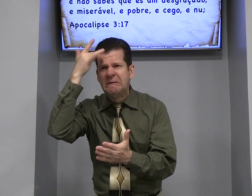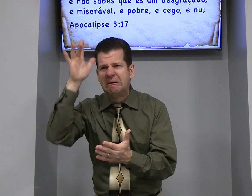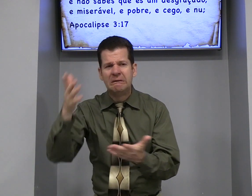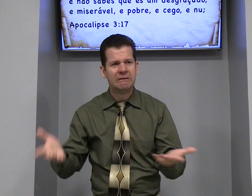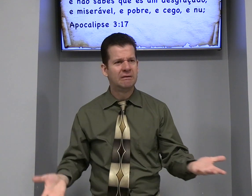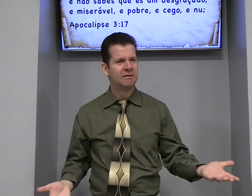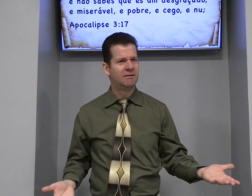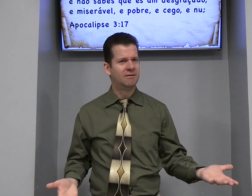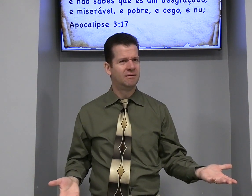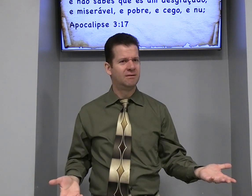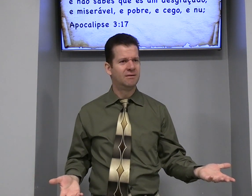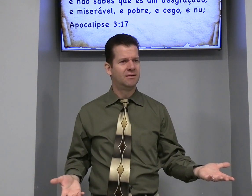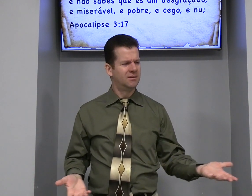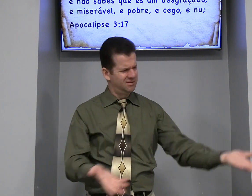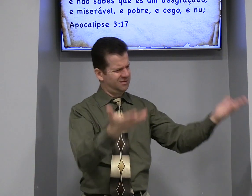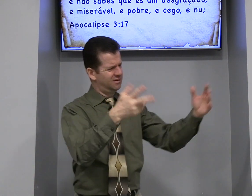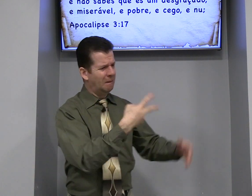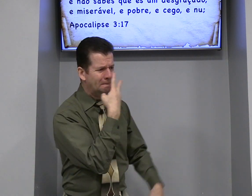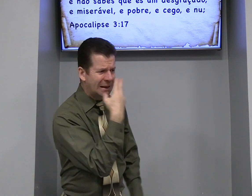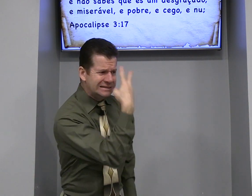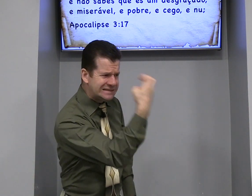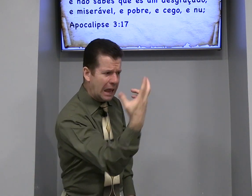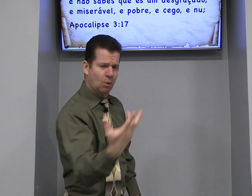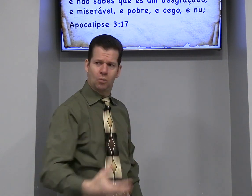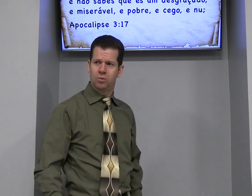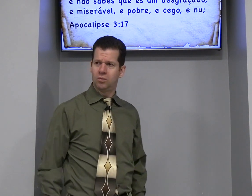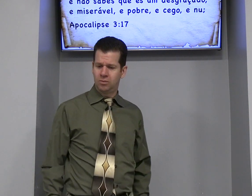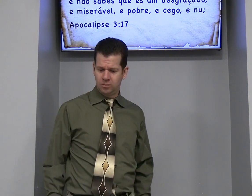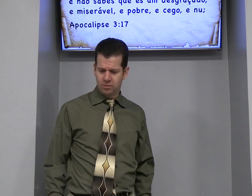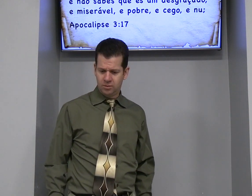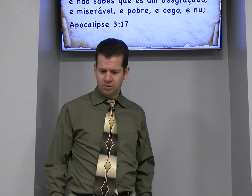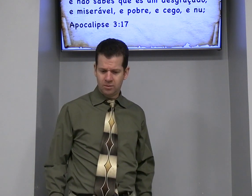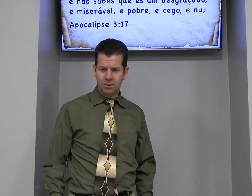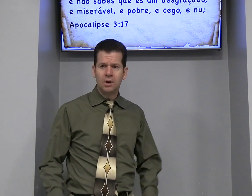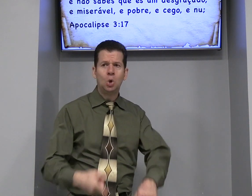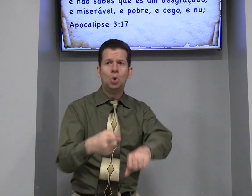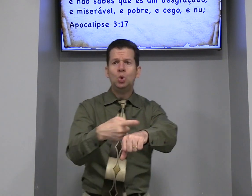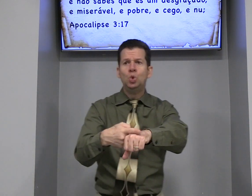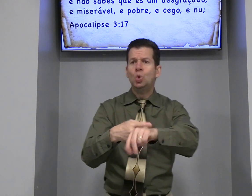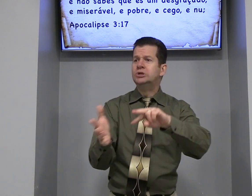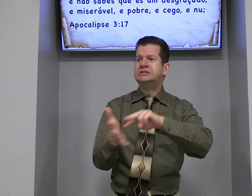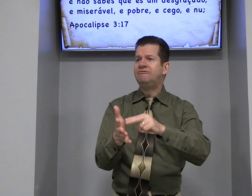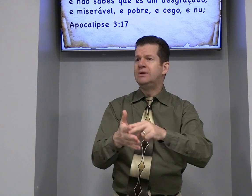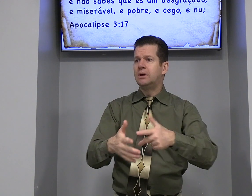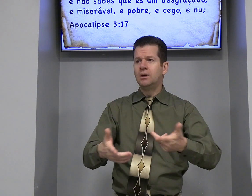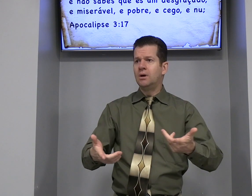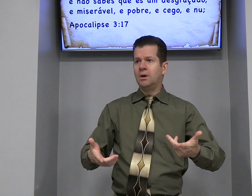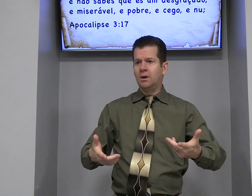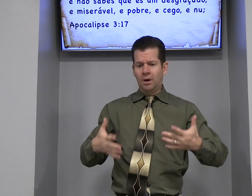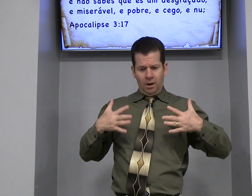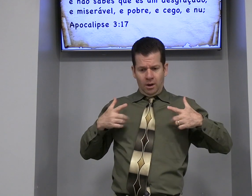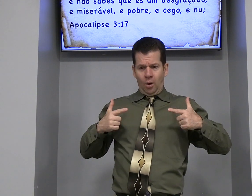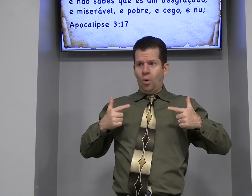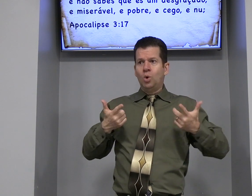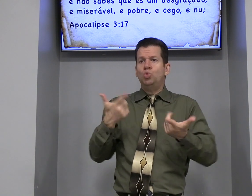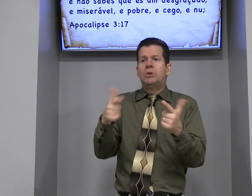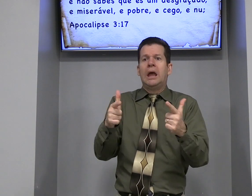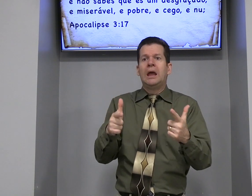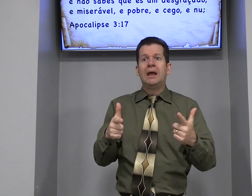Eles não entendiam a Bíblia, não queriam estudar, eles andavam meio cego do espírito. E nu significa que